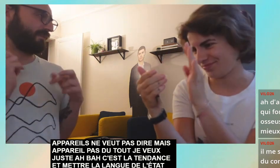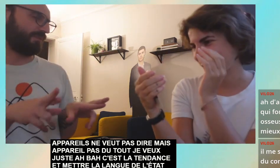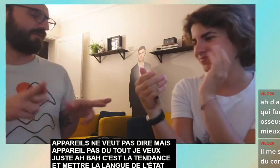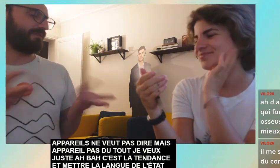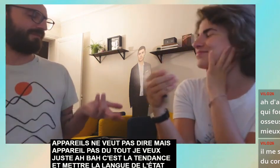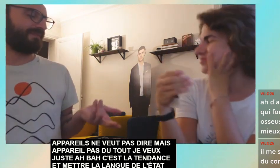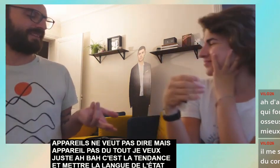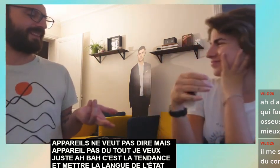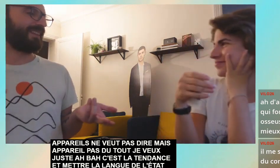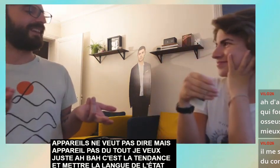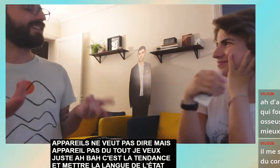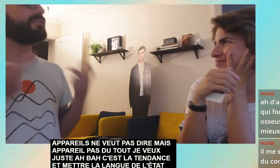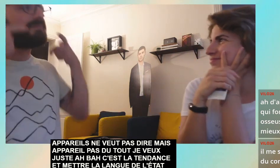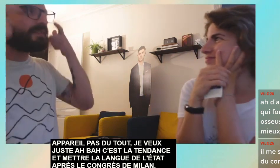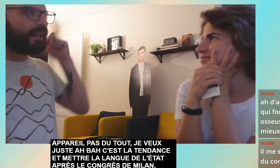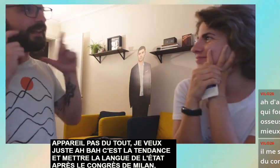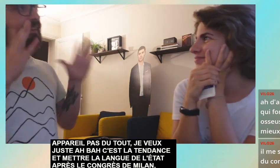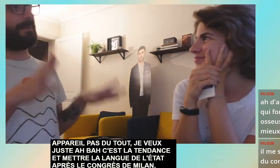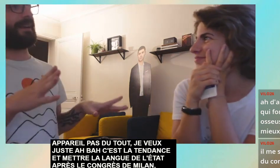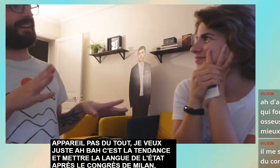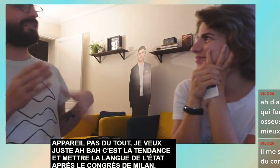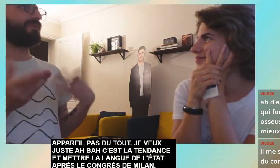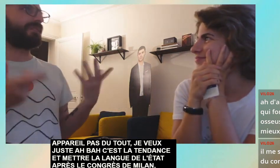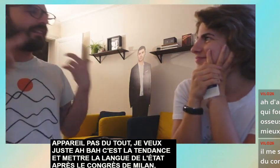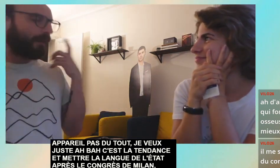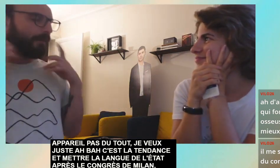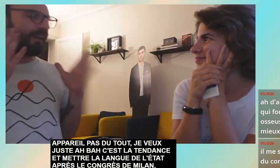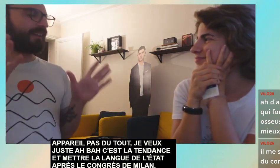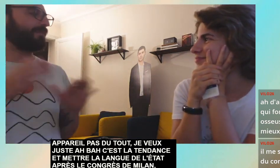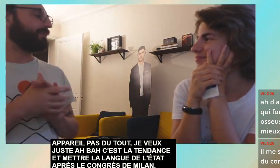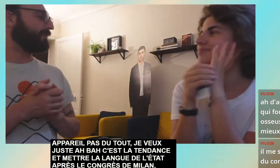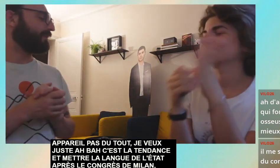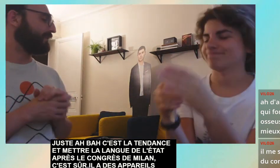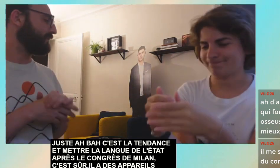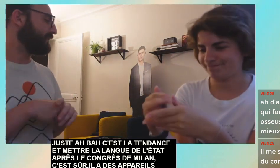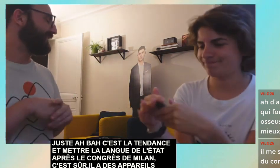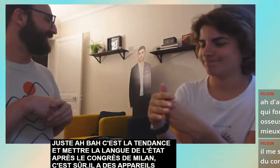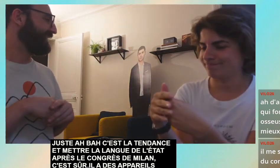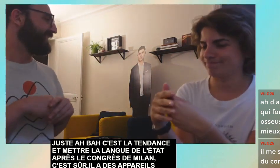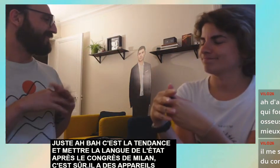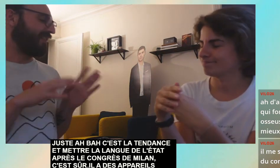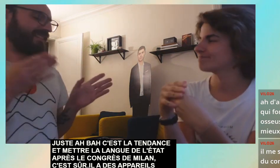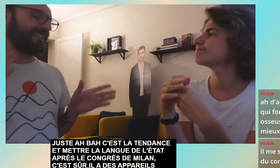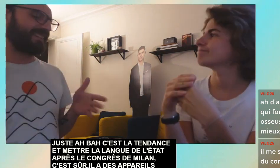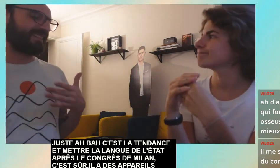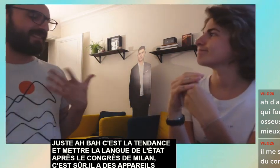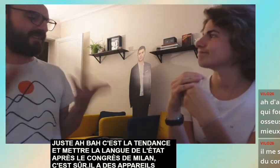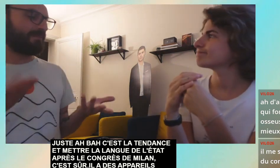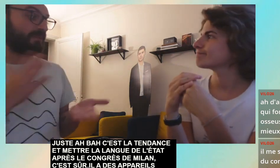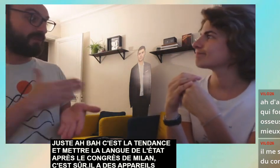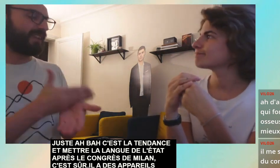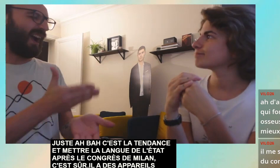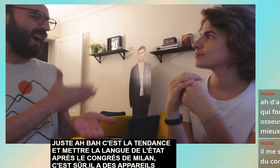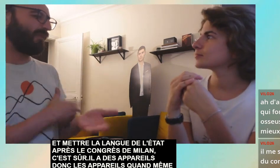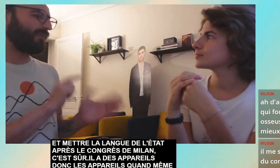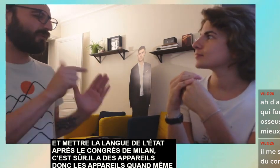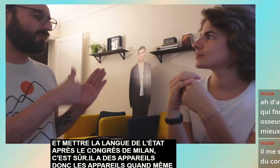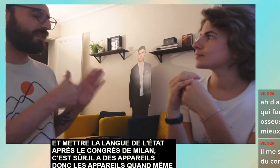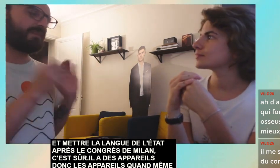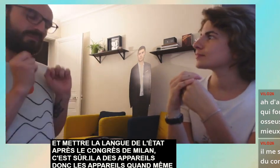sûr. Il a des appareils, donc les appareils quand même assez récents, mais du coup c'est avant 2000,